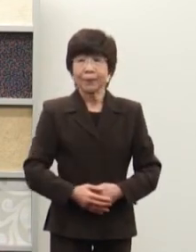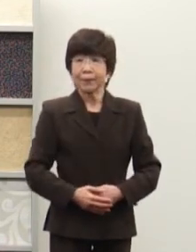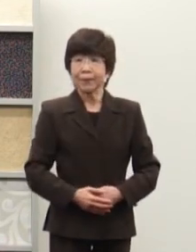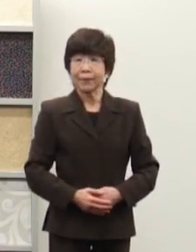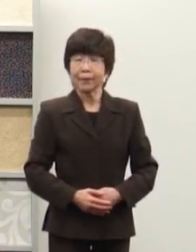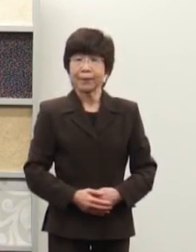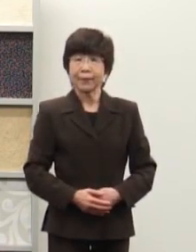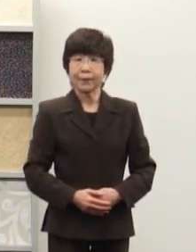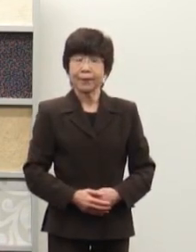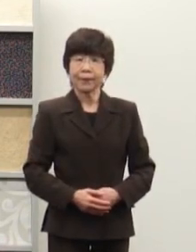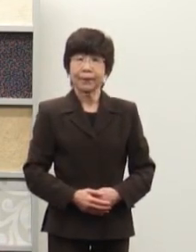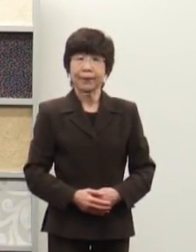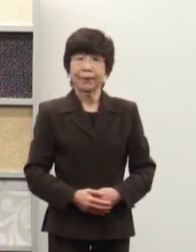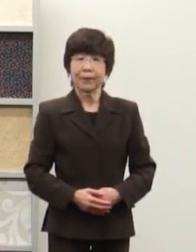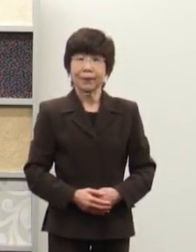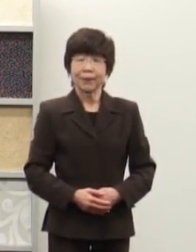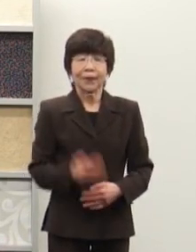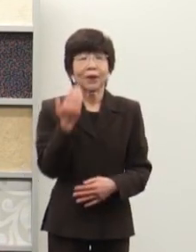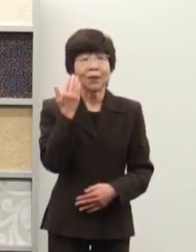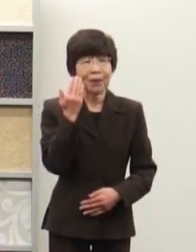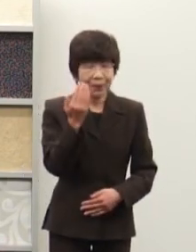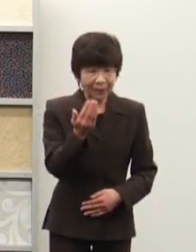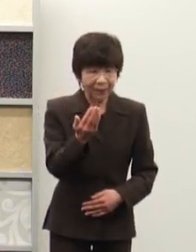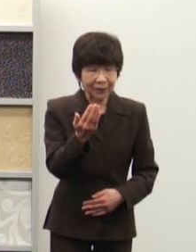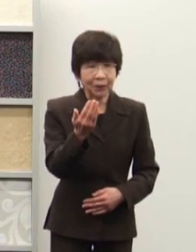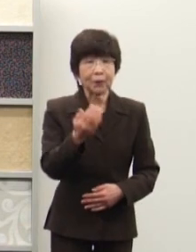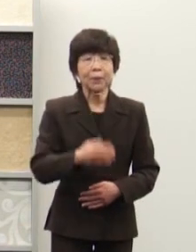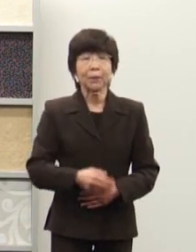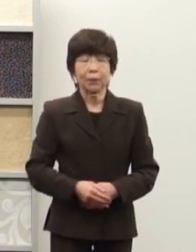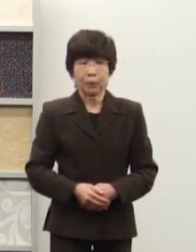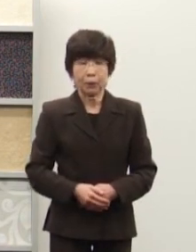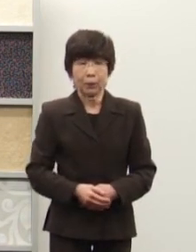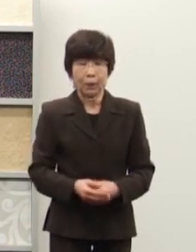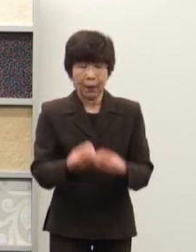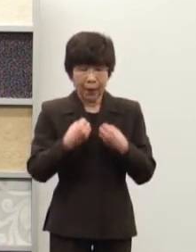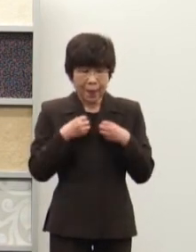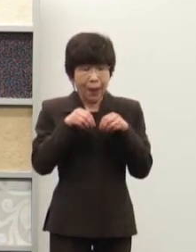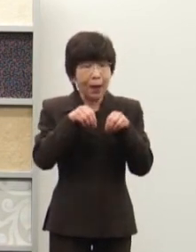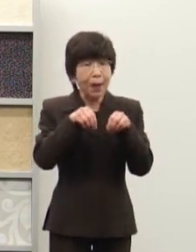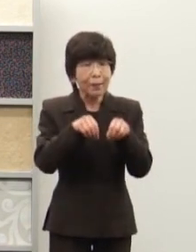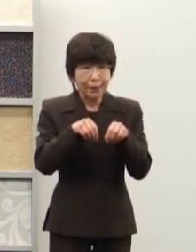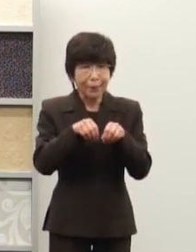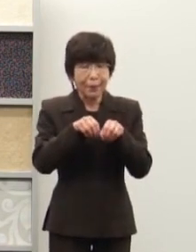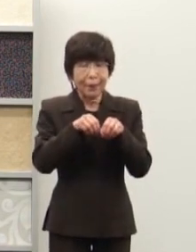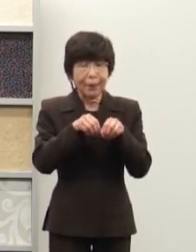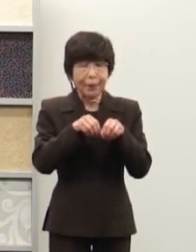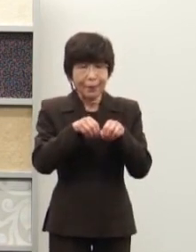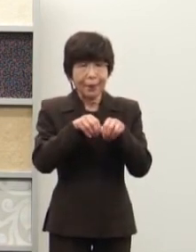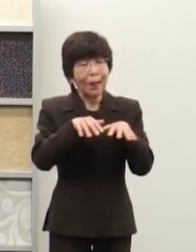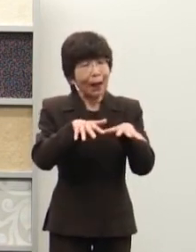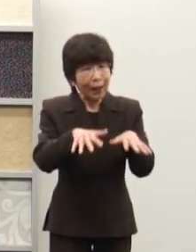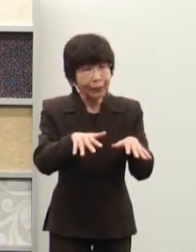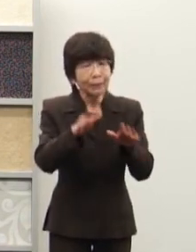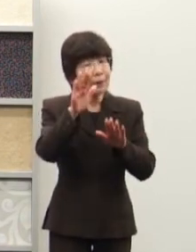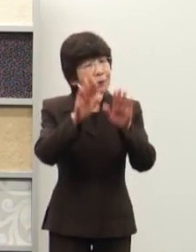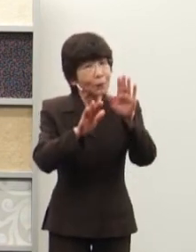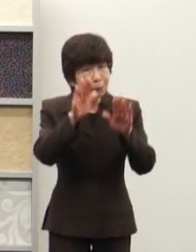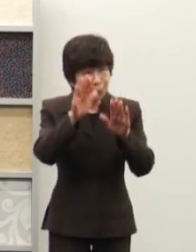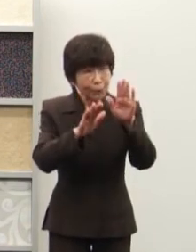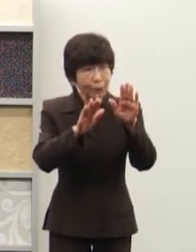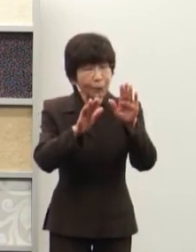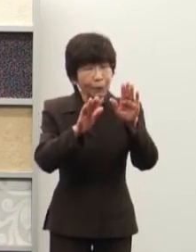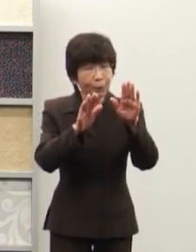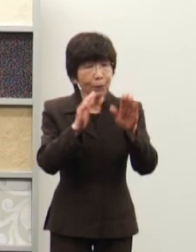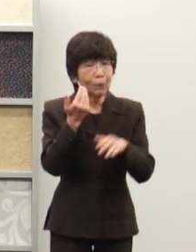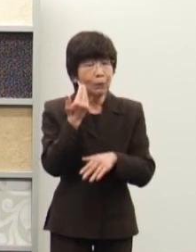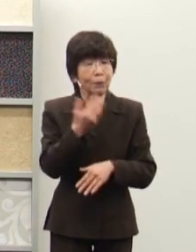さん、 すいません、 YBS のコーチです。すいません、感染状況について、まあ、知事なのか富士総長なのかなんですけれども、今